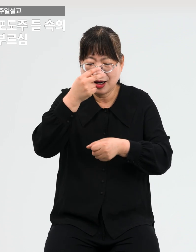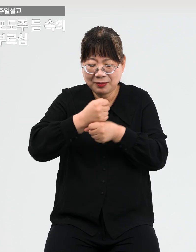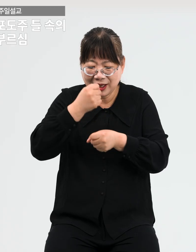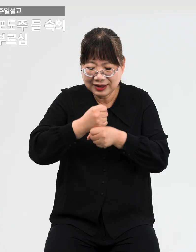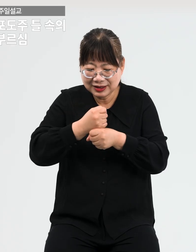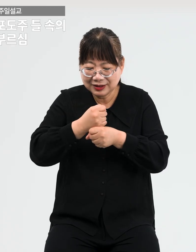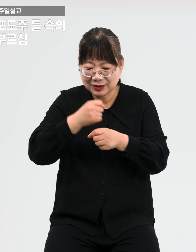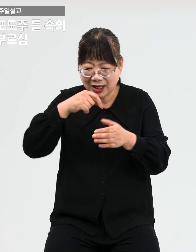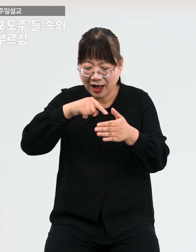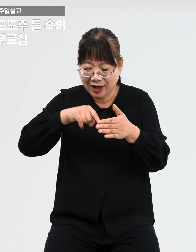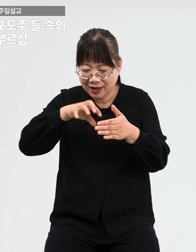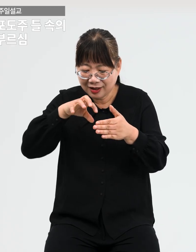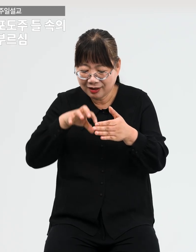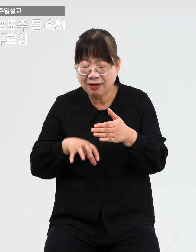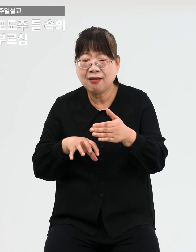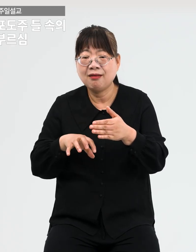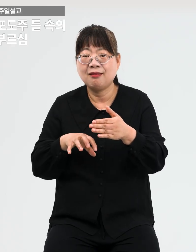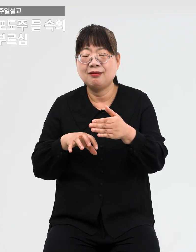짜는 틀 안에서